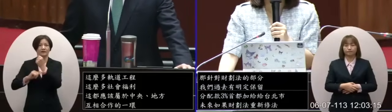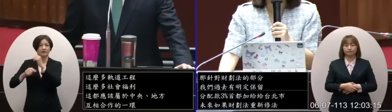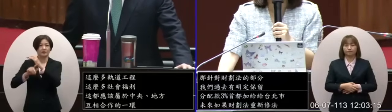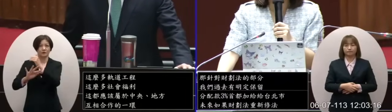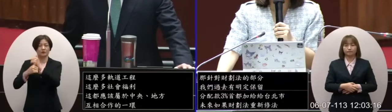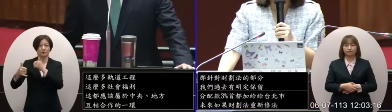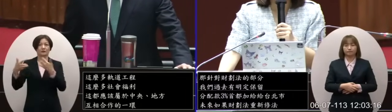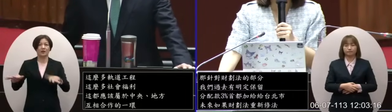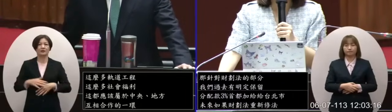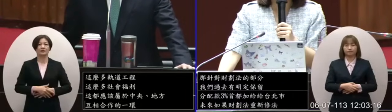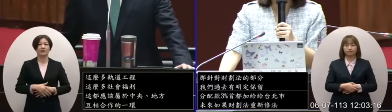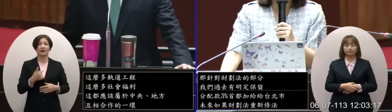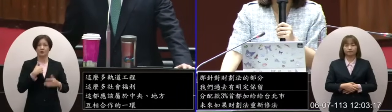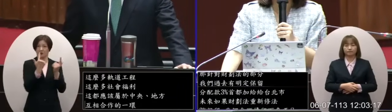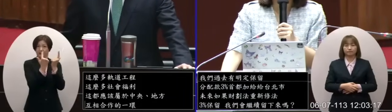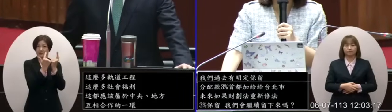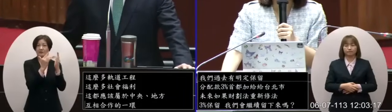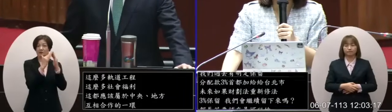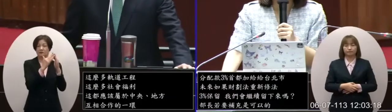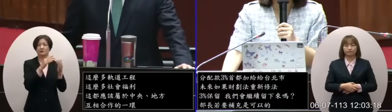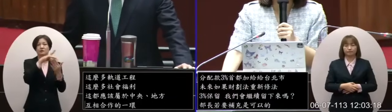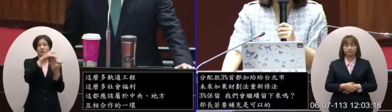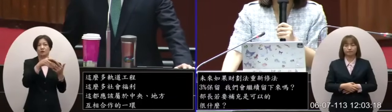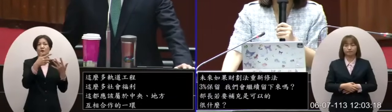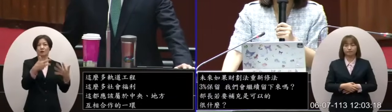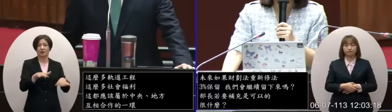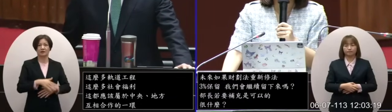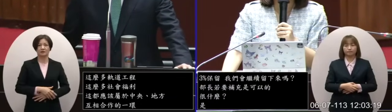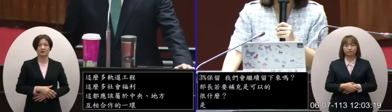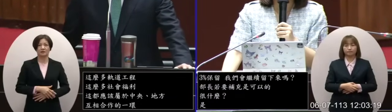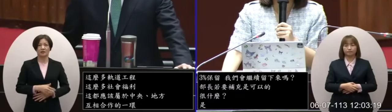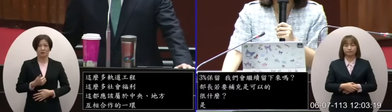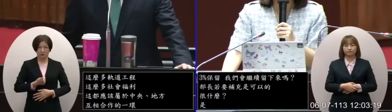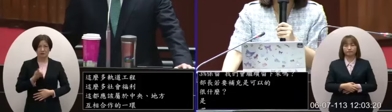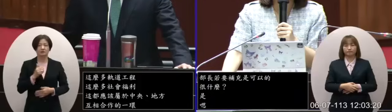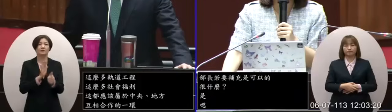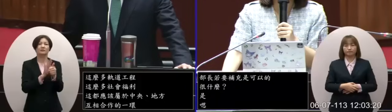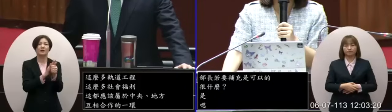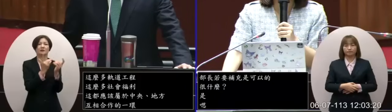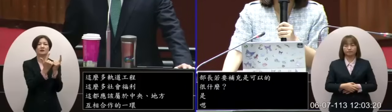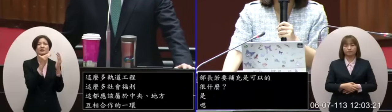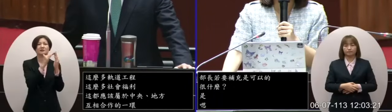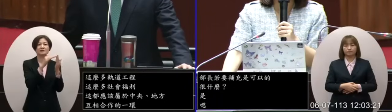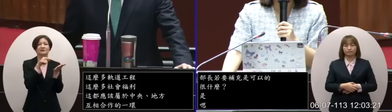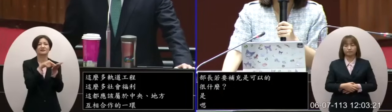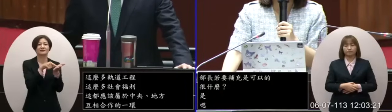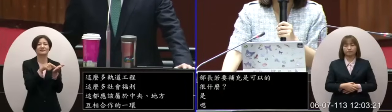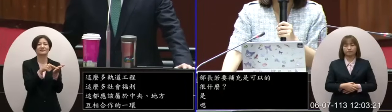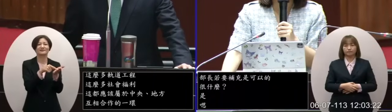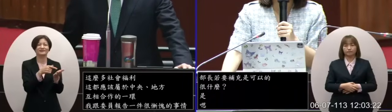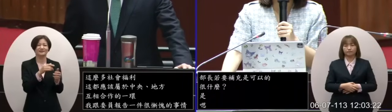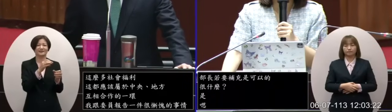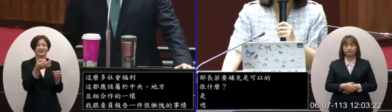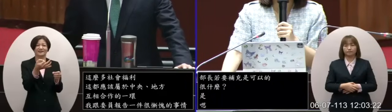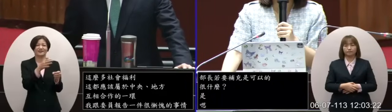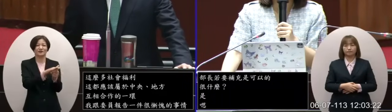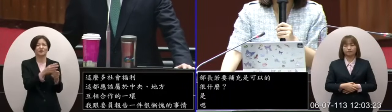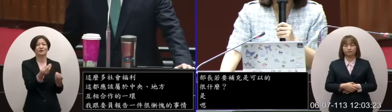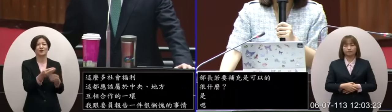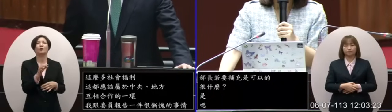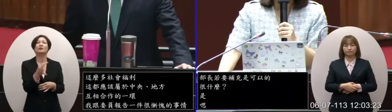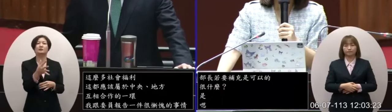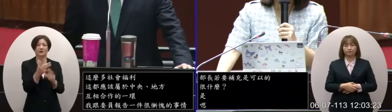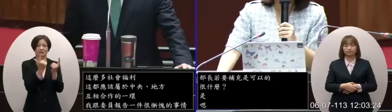为一个台北市出来的民意代表，我从来没有为台北市争取过1块钱的预算，因为台北市的钱确实是不